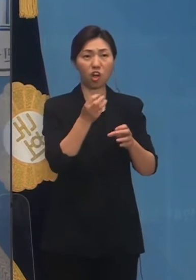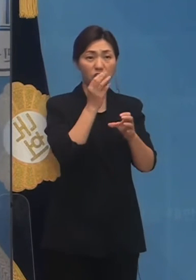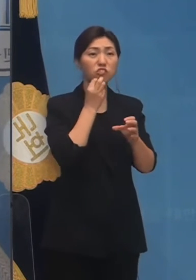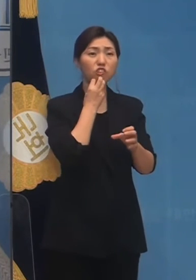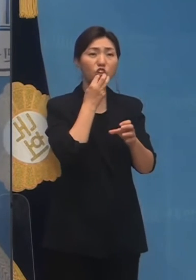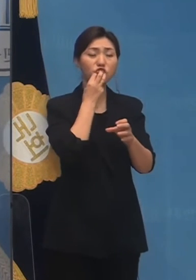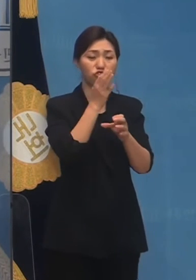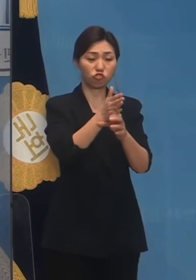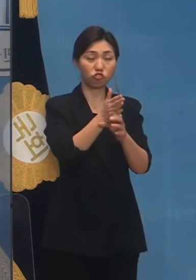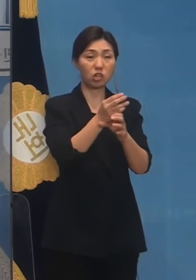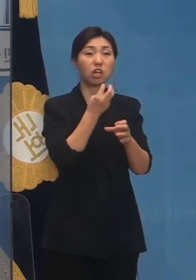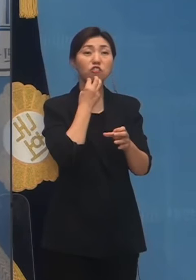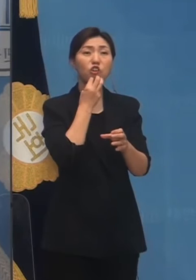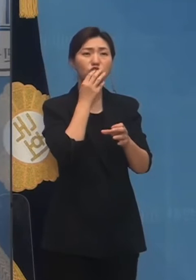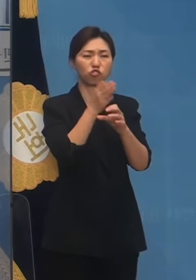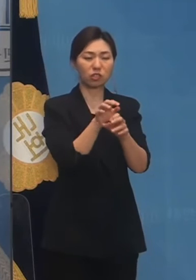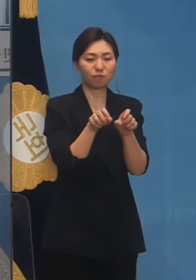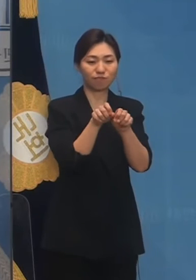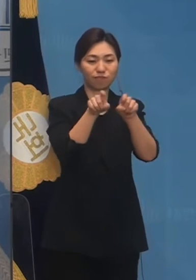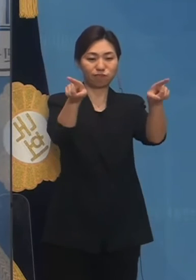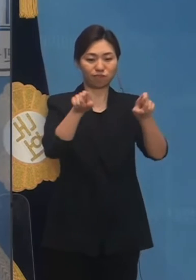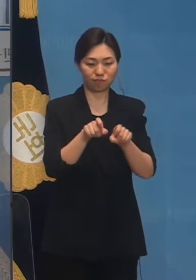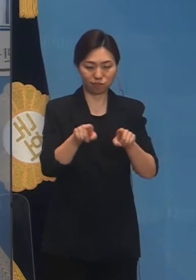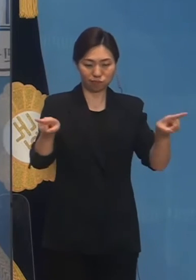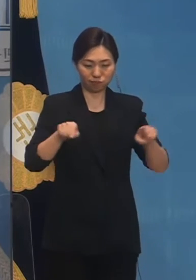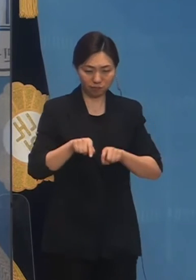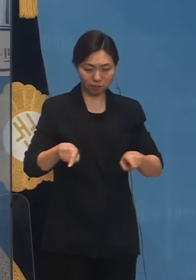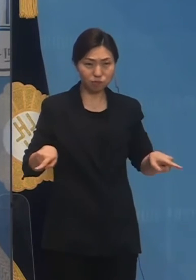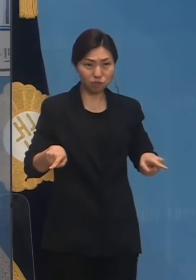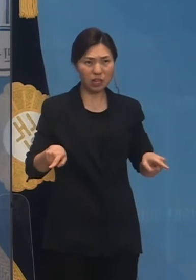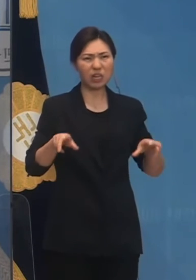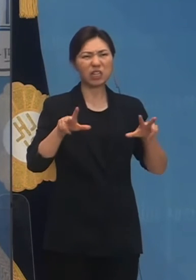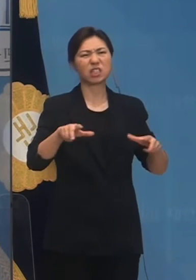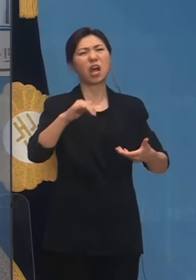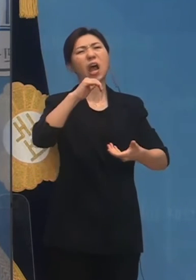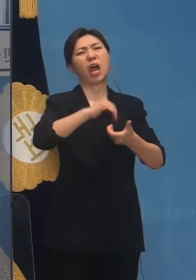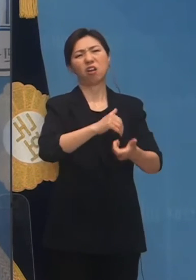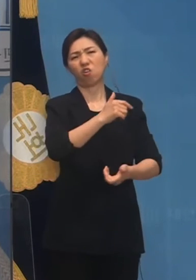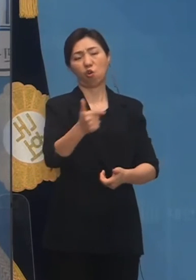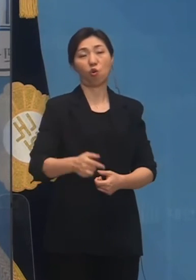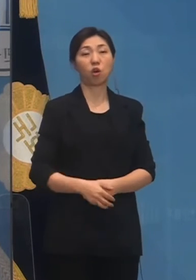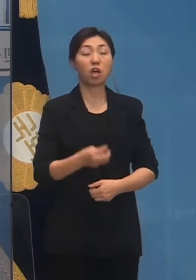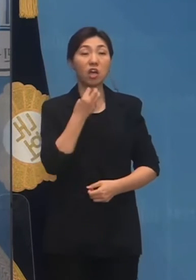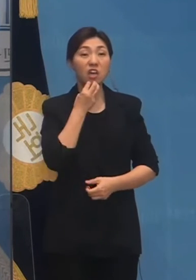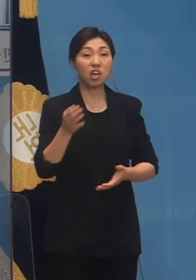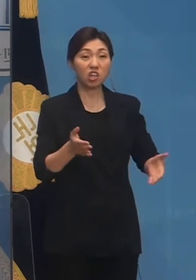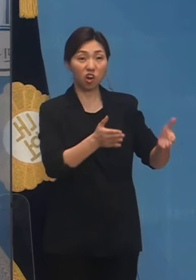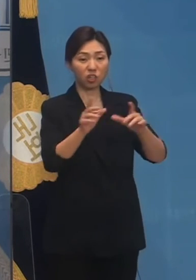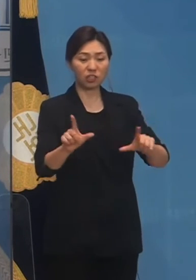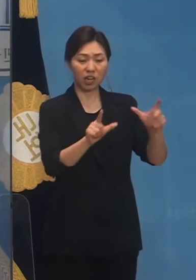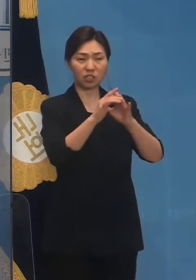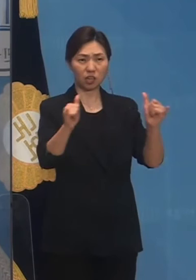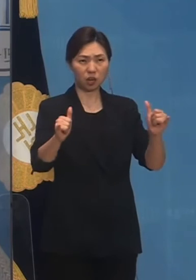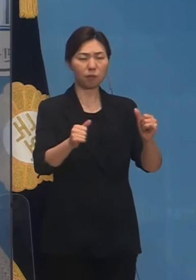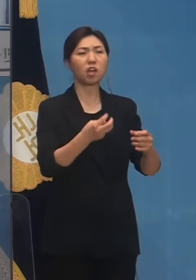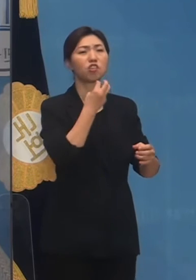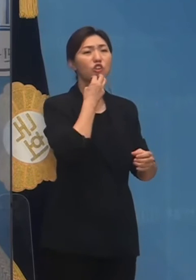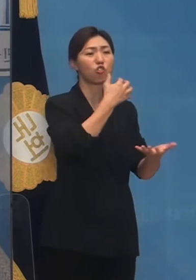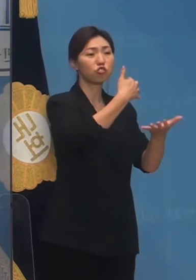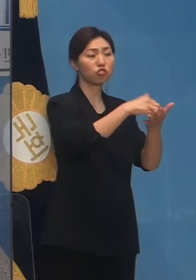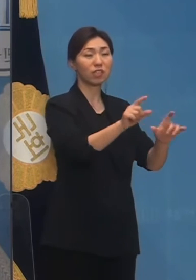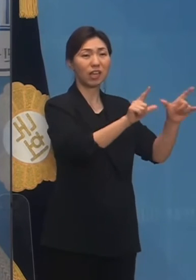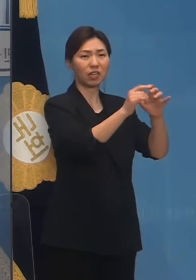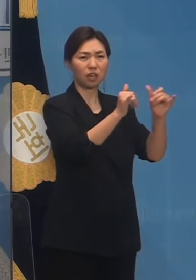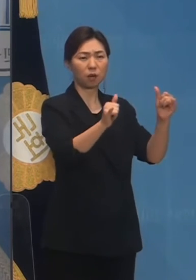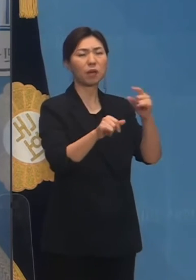뻗어나오는 방사형 교통망은 한계에 도달했습니다. 경기도 인구는 서울의 1.4배 이릅니다.